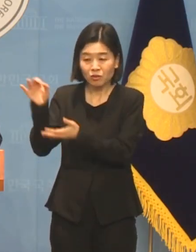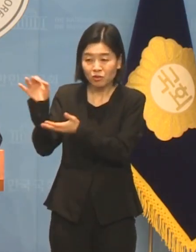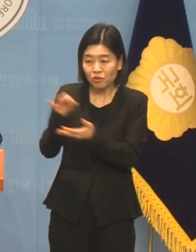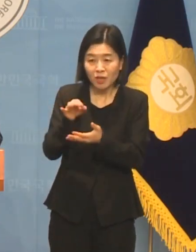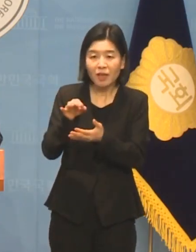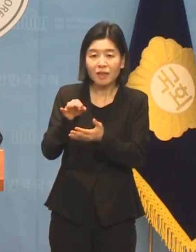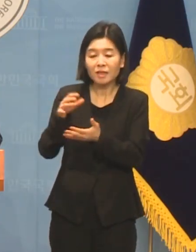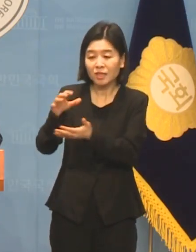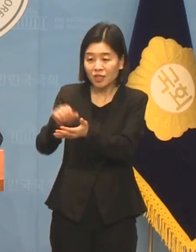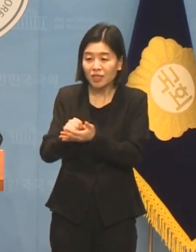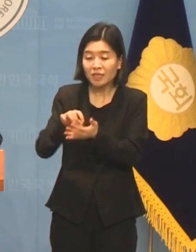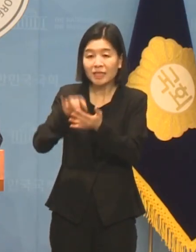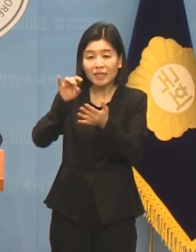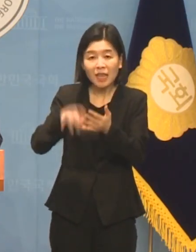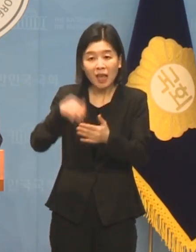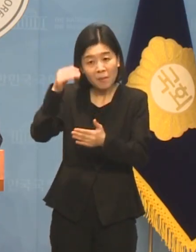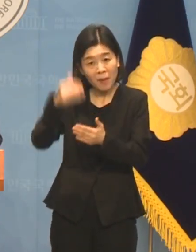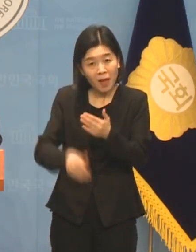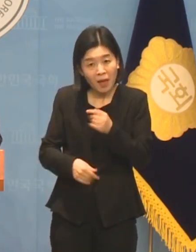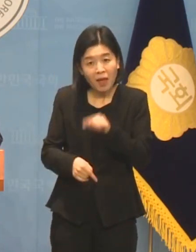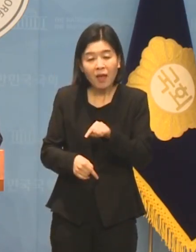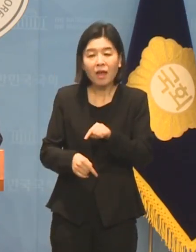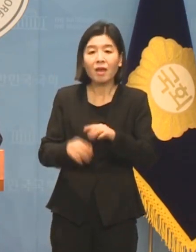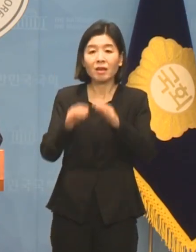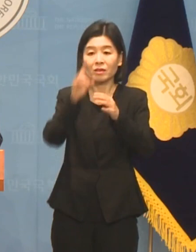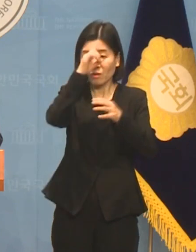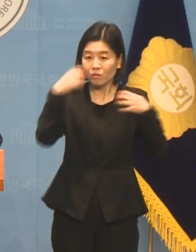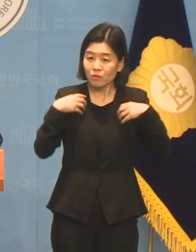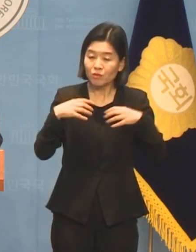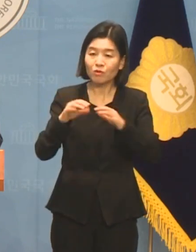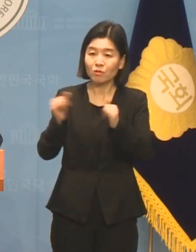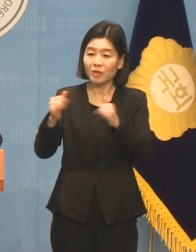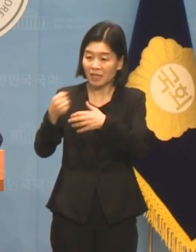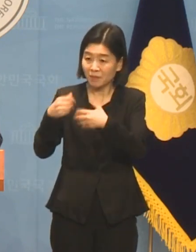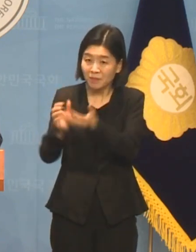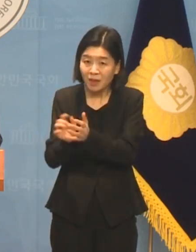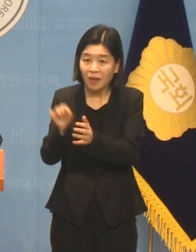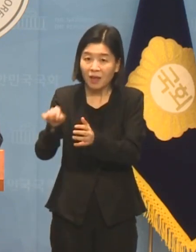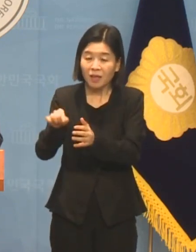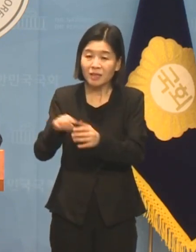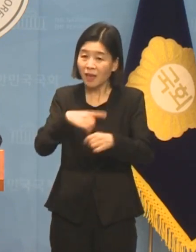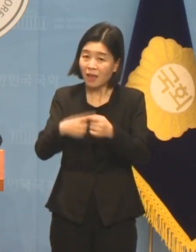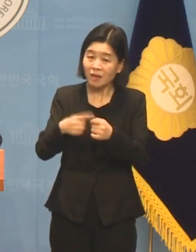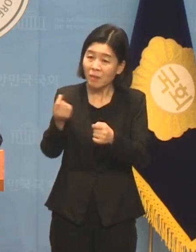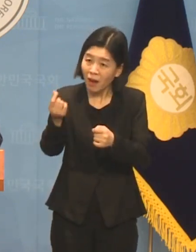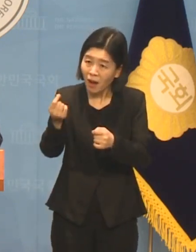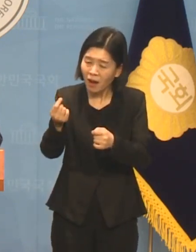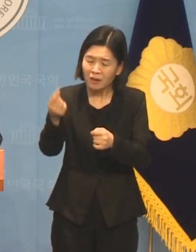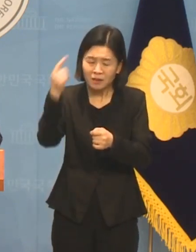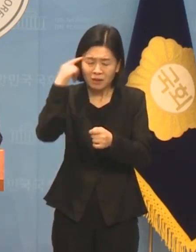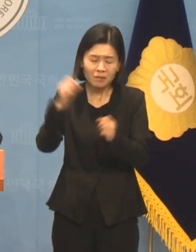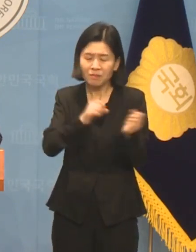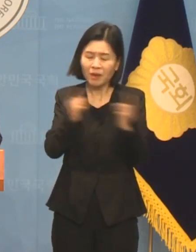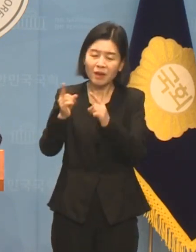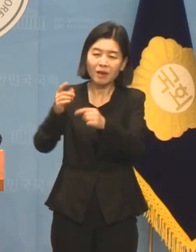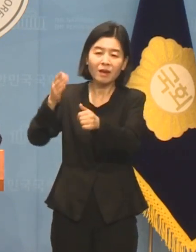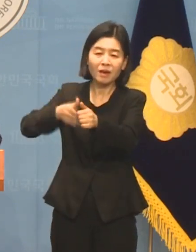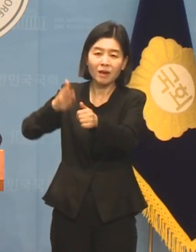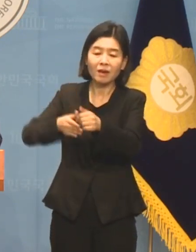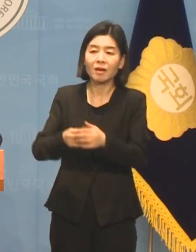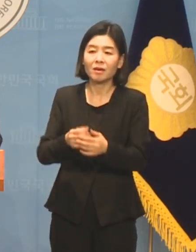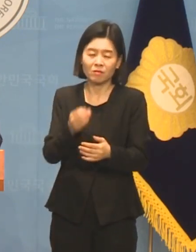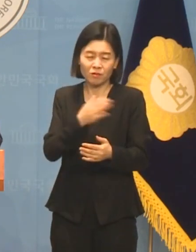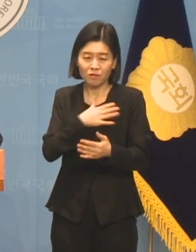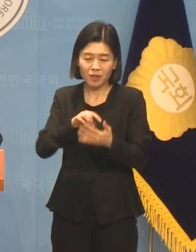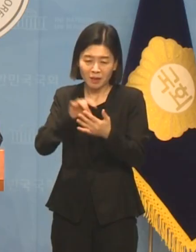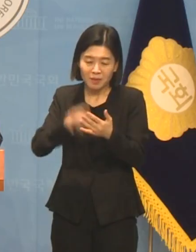국민의힘과 정부에게는 우선순위에서 가장 시급한 경제 대책입니까? 제발 정신 좀 차리십시오. 이 부자 감세